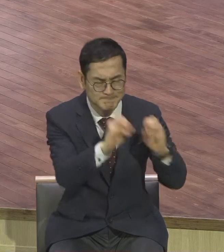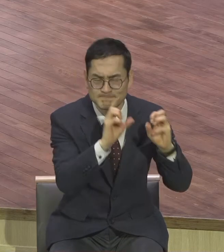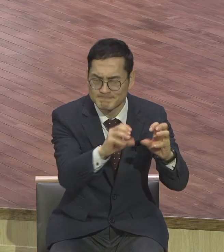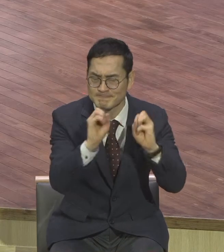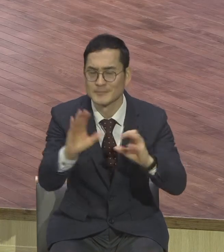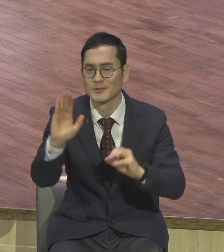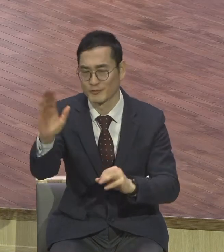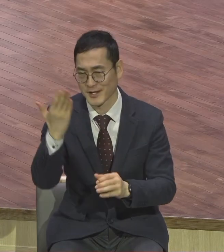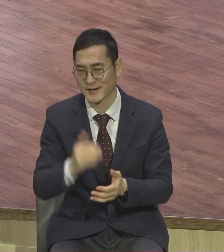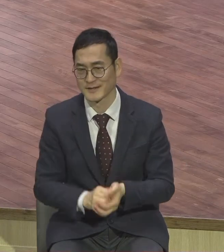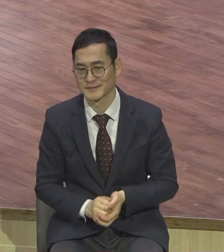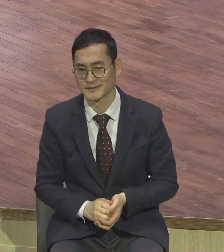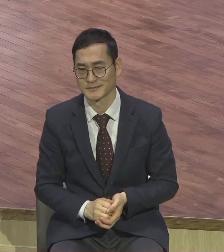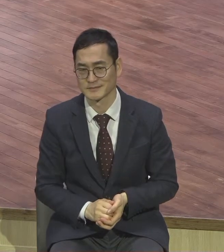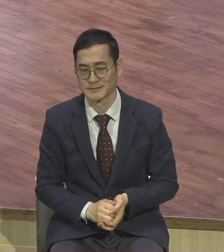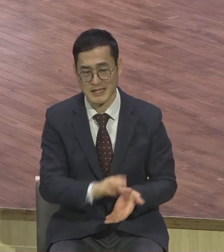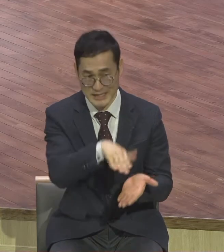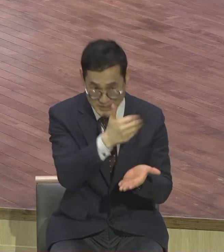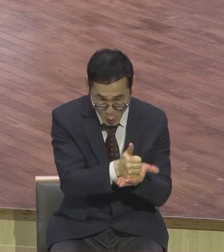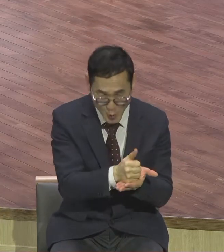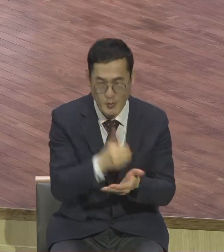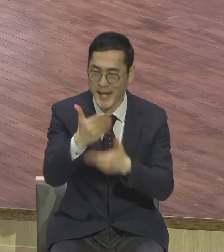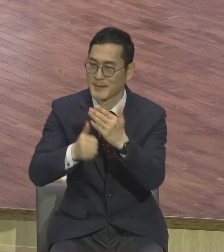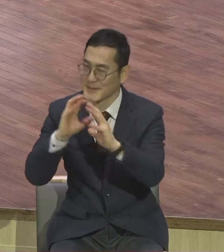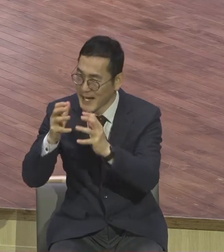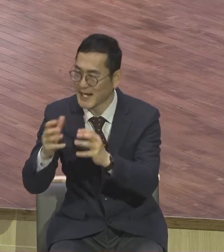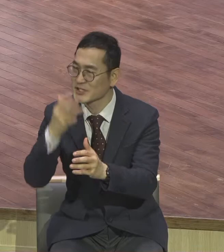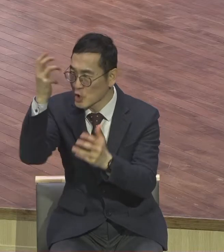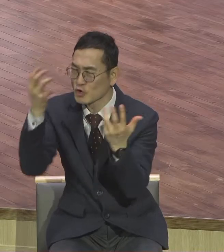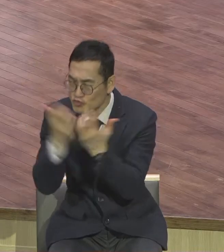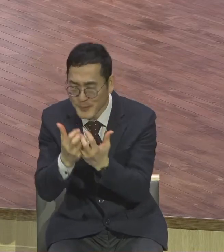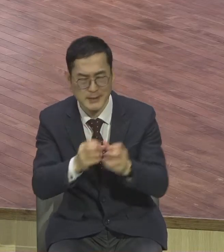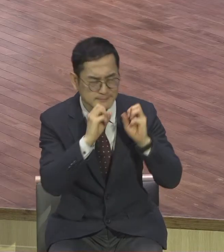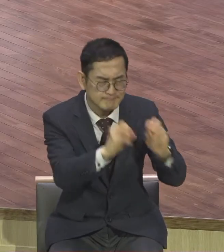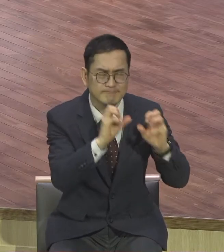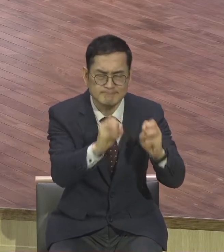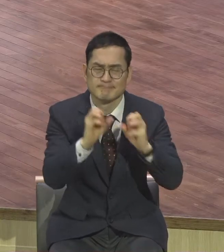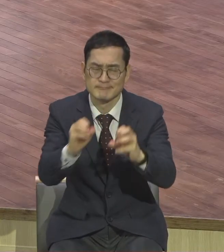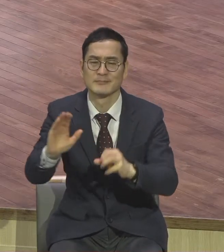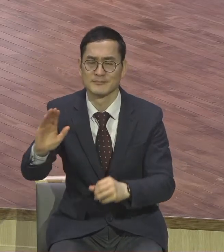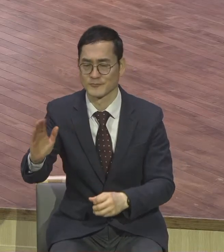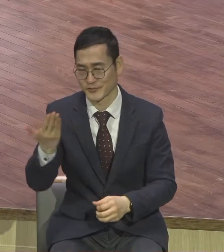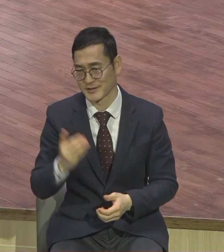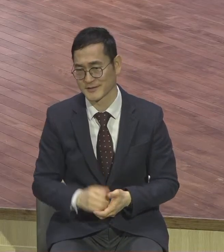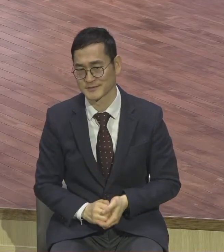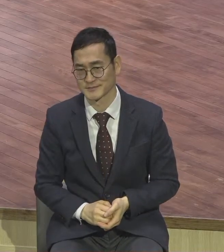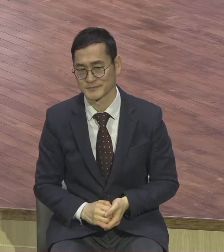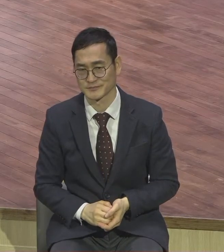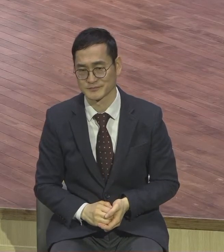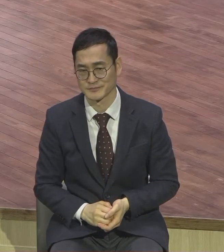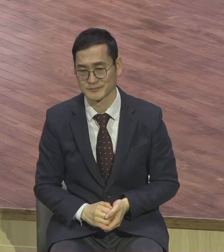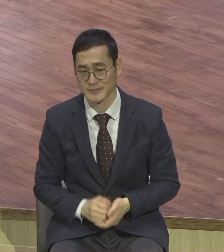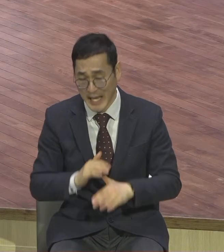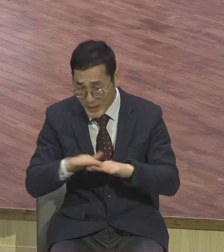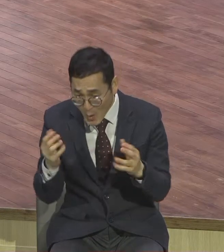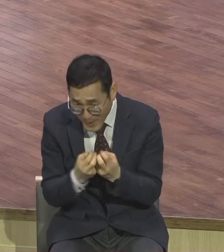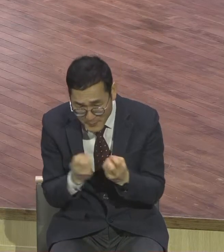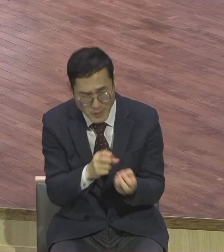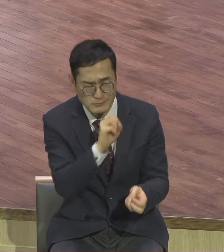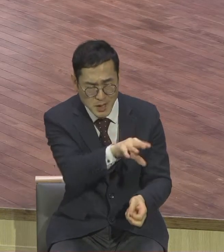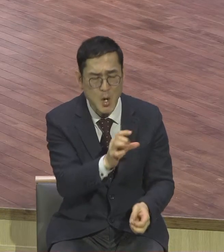그리스도 말하고 하나님 나라 말하고 성령 충만 아멘 이거로 여러분이 답을 주의 답을 이걸